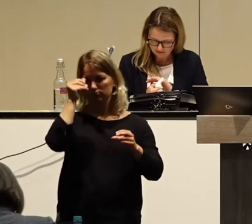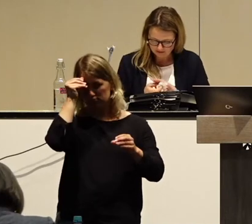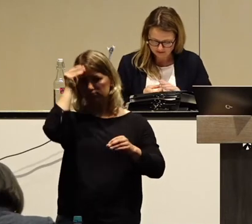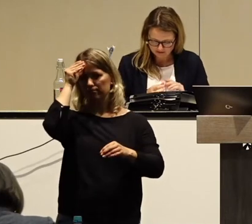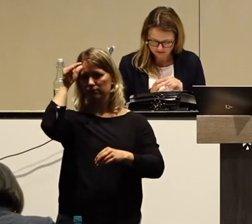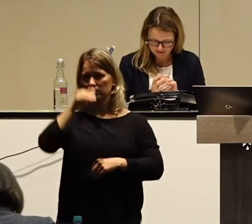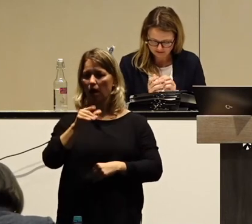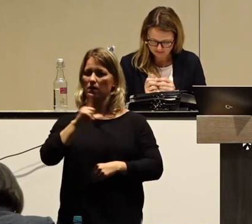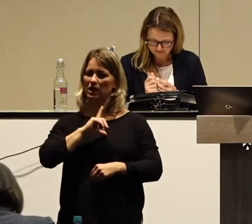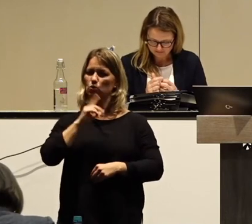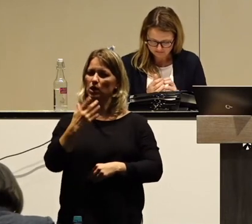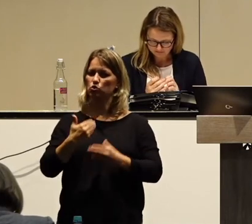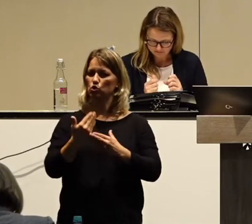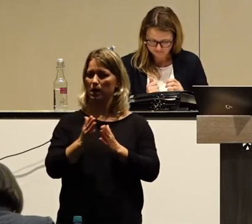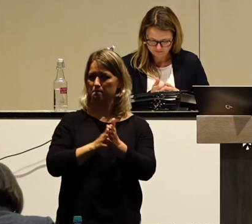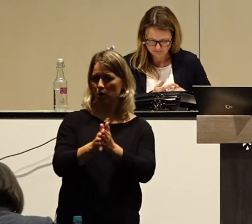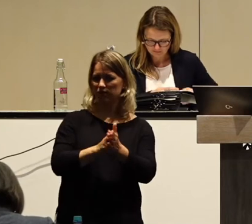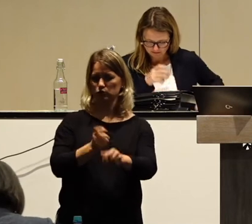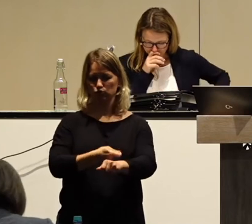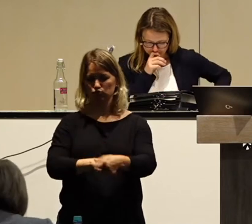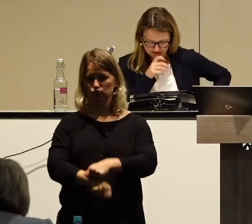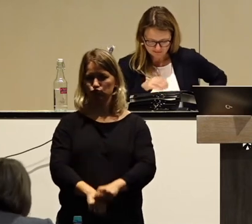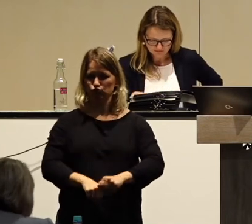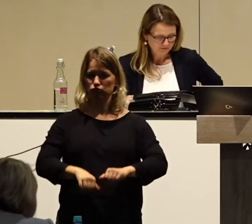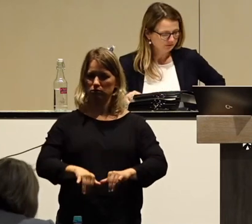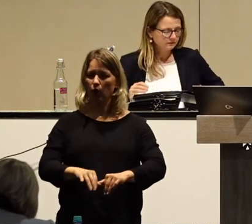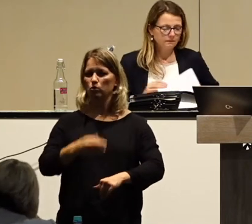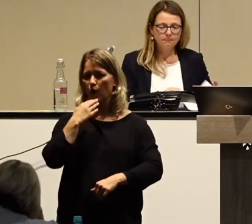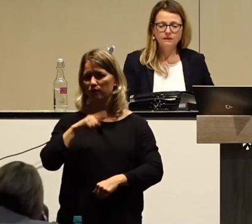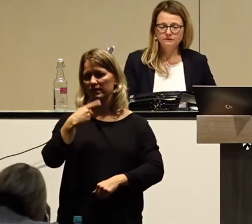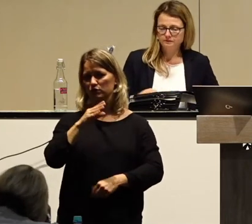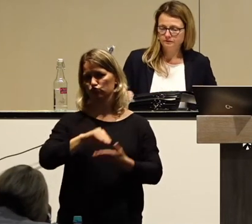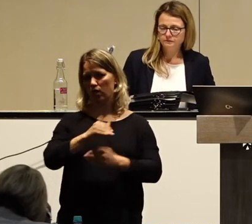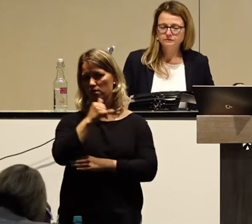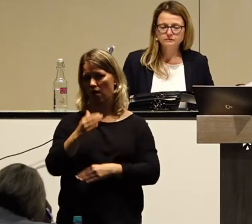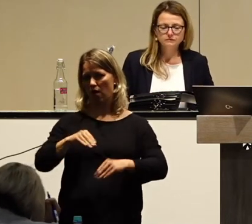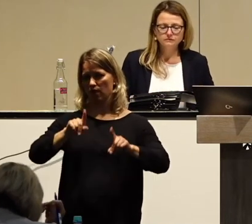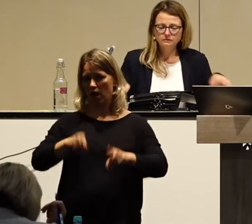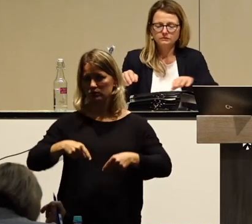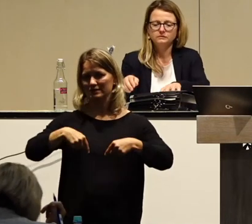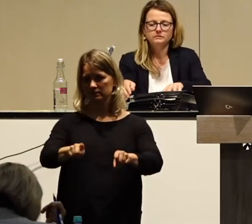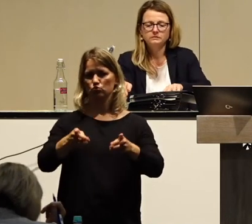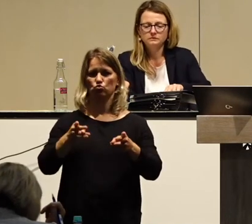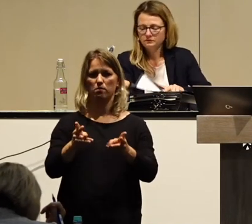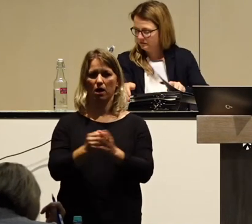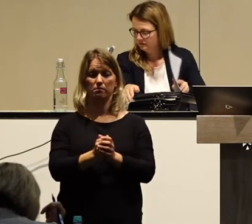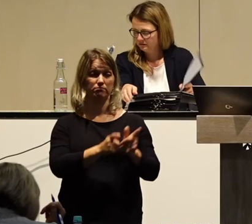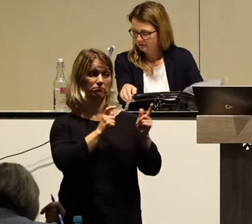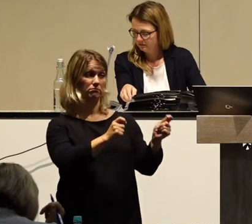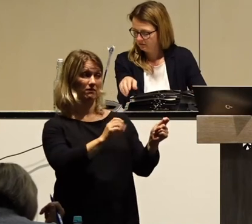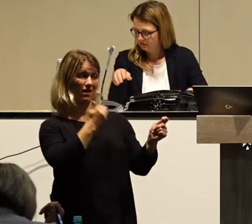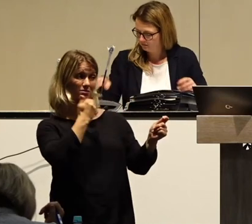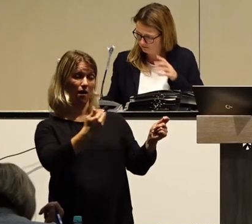neuer Kraft in ein hoffentlich wieder reguläres Schuljahr 2021/22 zu starten. Vielen Dank für den Antrag, wir werden